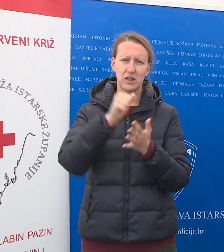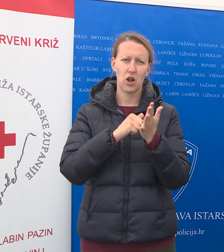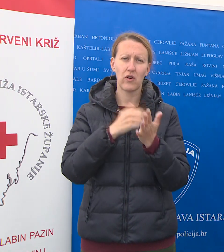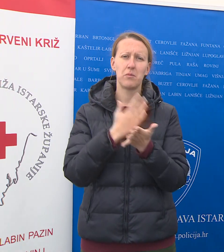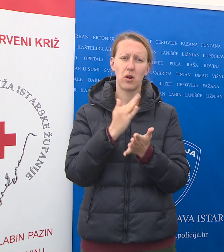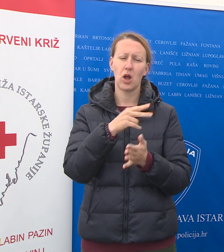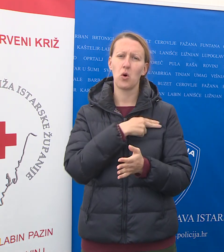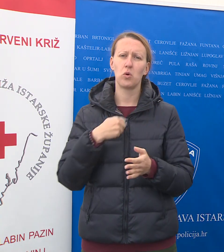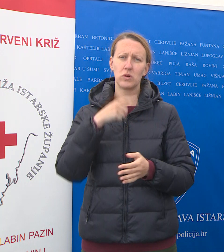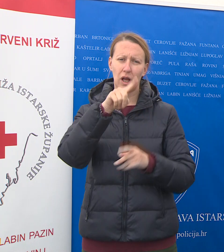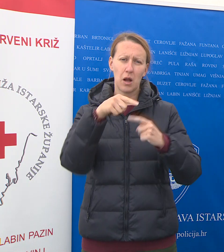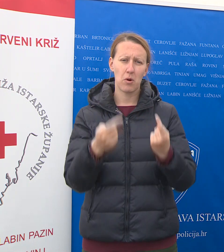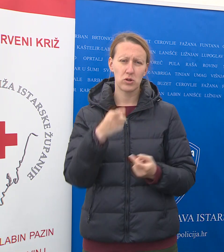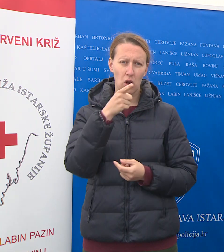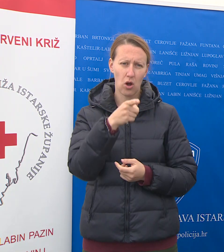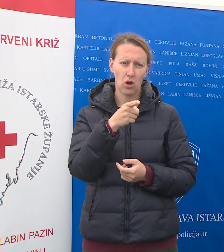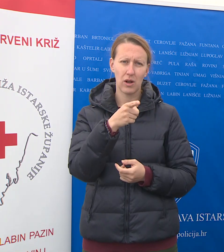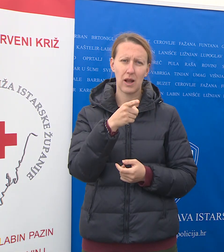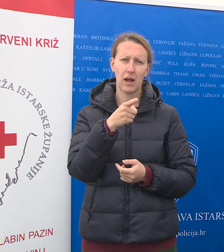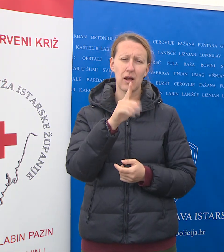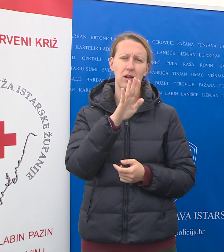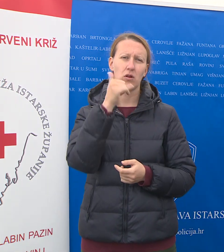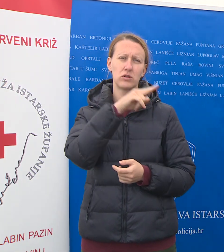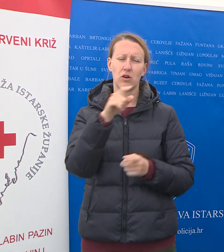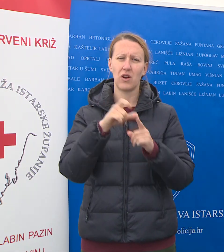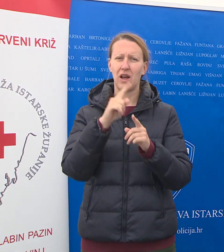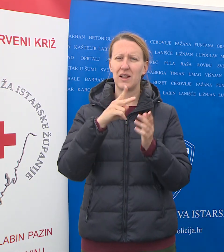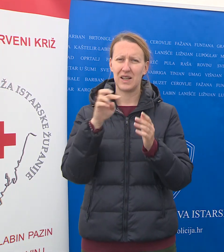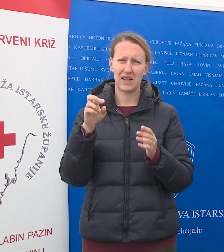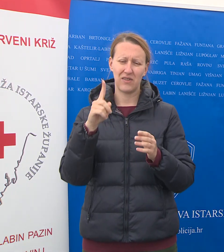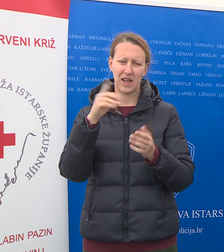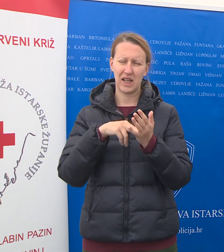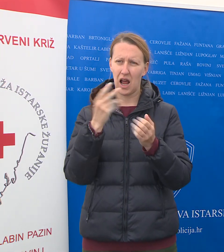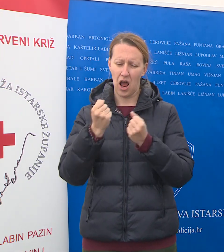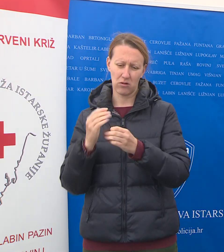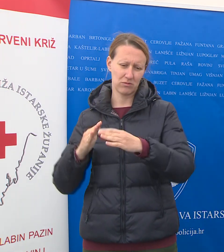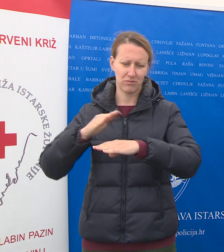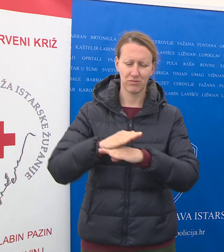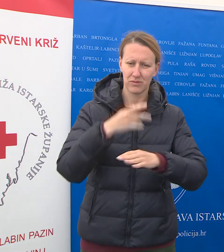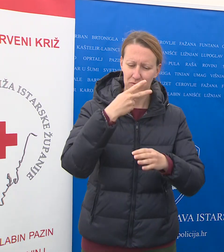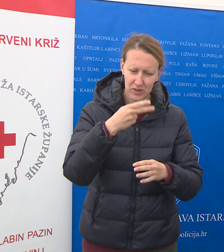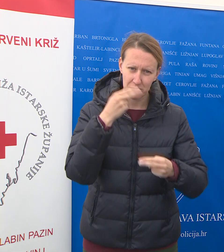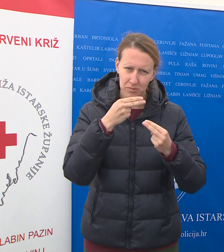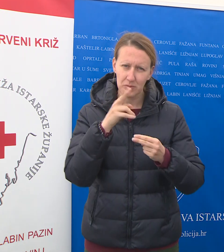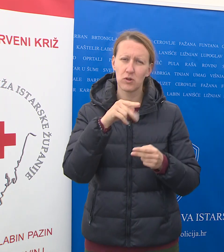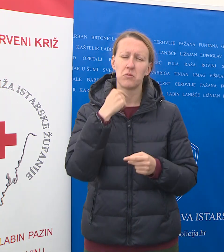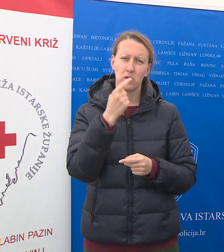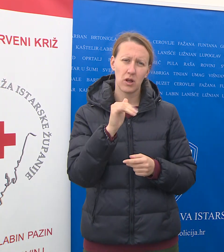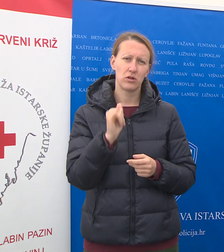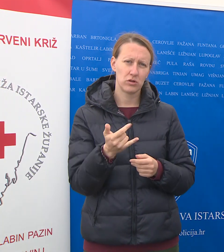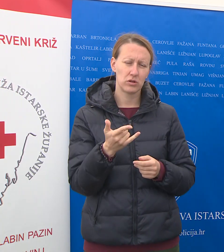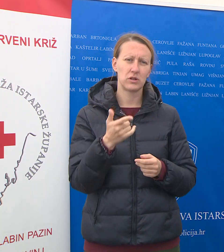bilo da u Zagrebu postoji onaj takozvani drive-in metoda uzorkovanja i tako dalje. Moram jedino reći